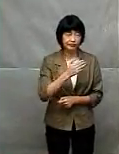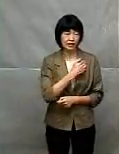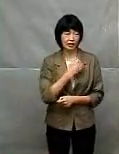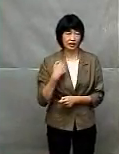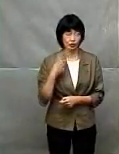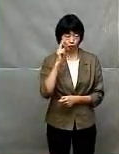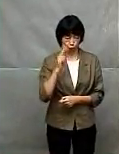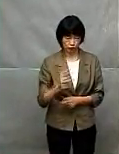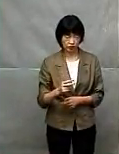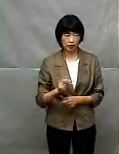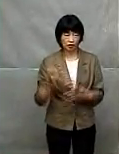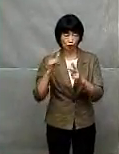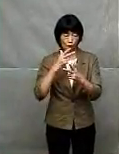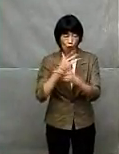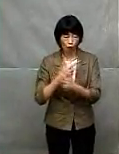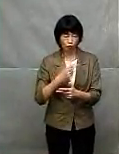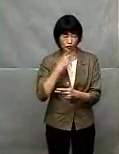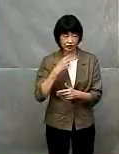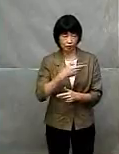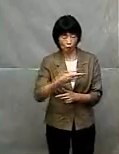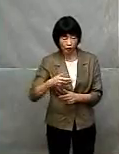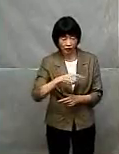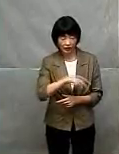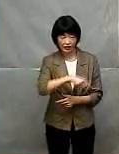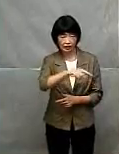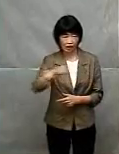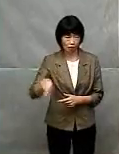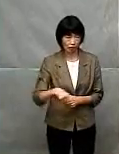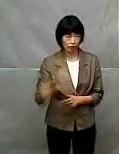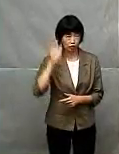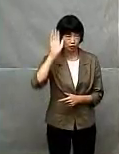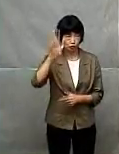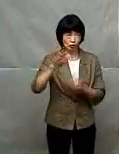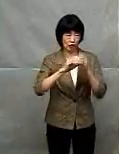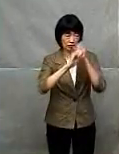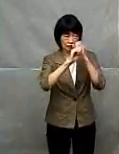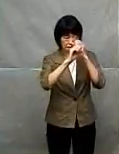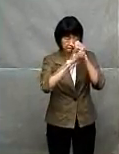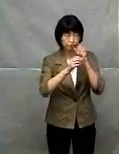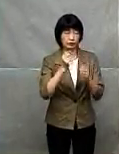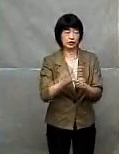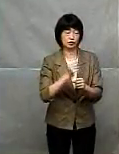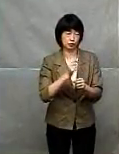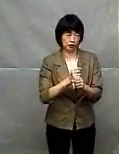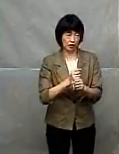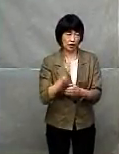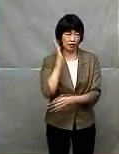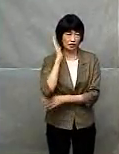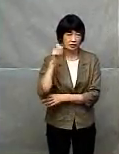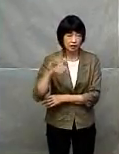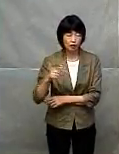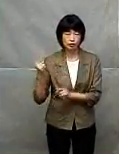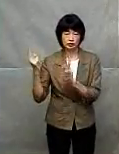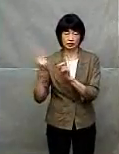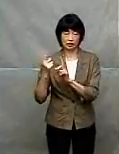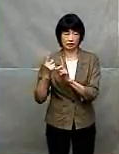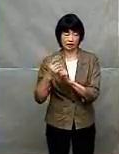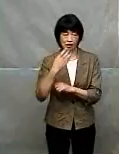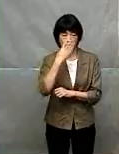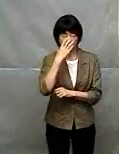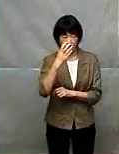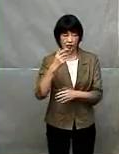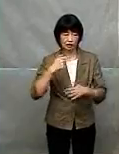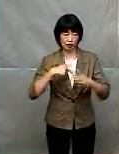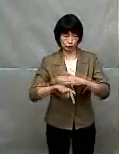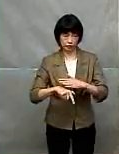本海側地域の将来展望を描いていくことで、政府等に対して新幹線の意